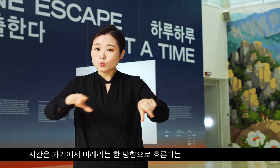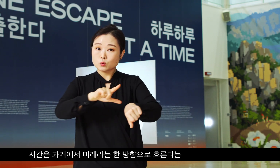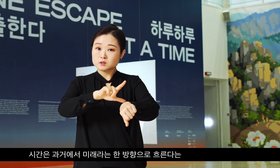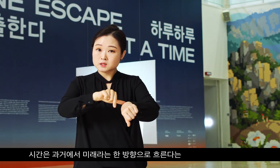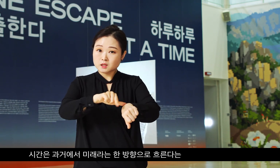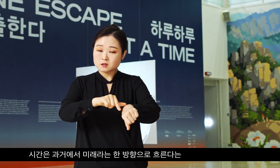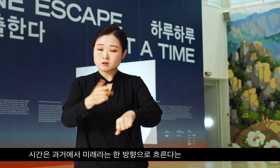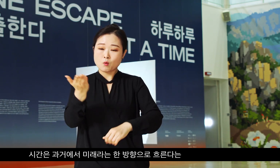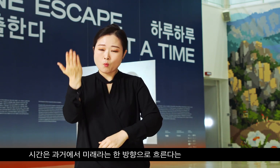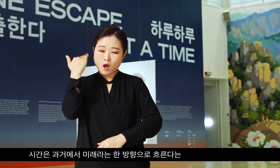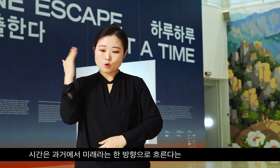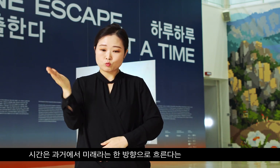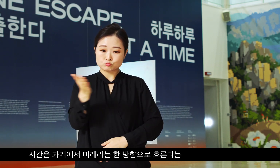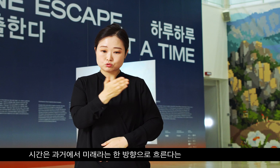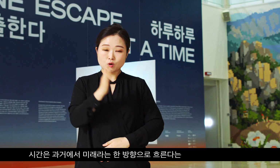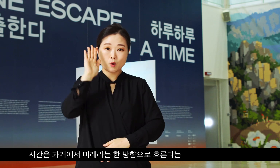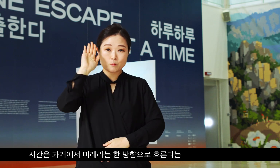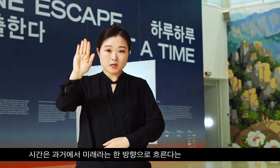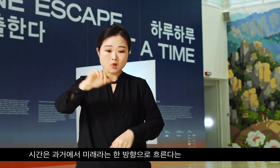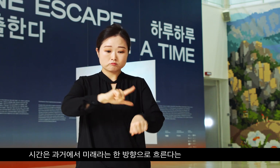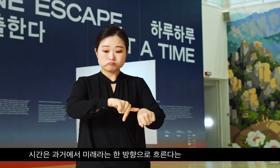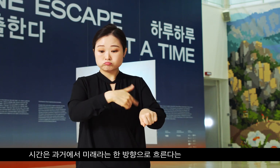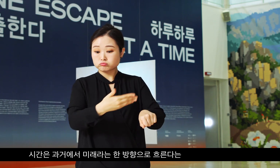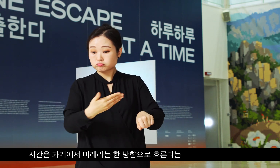흐른다는 일반적인 개념에 반하는